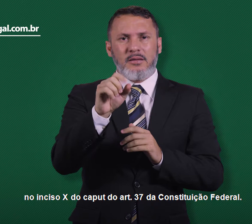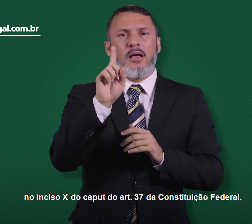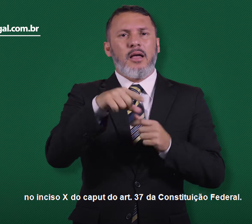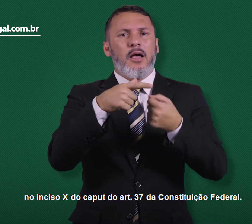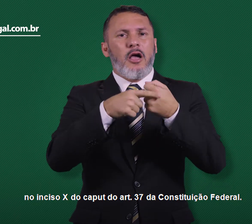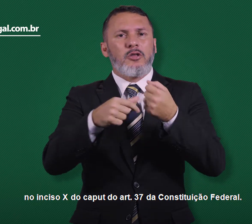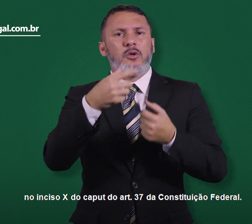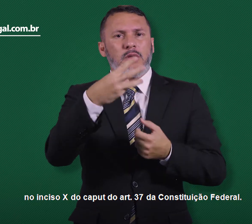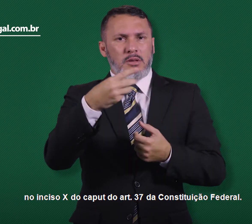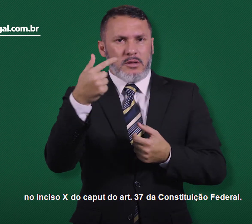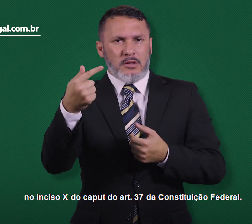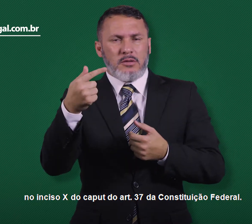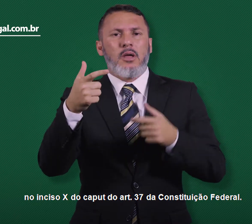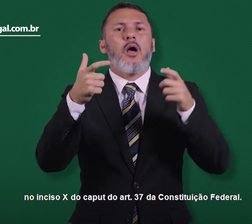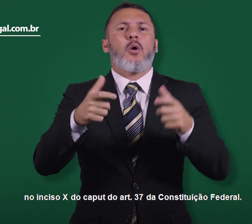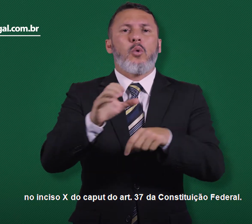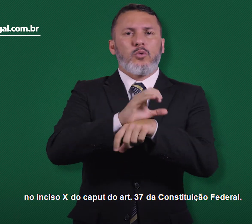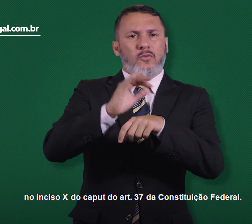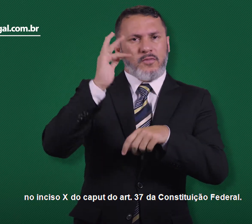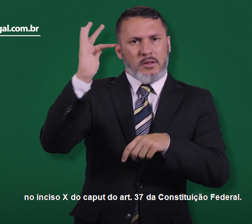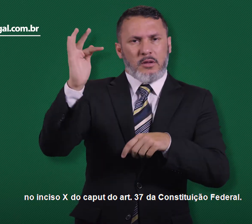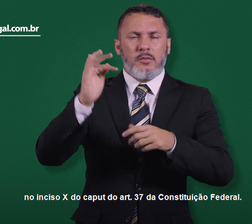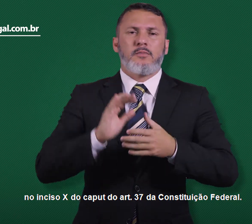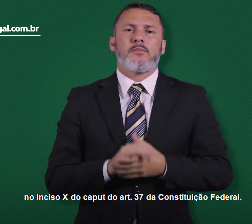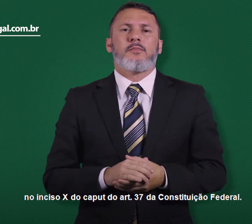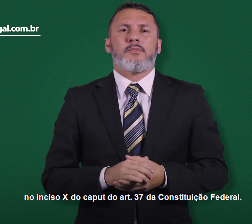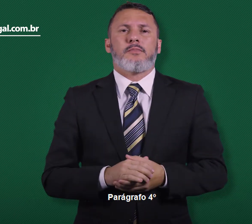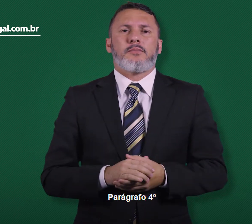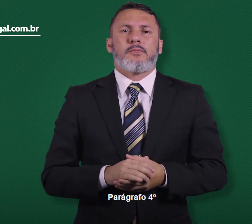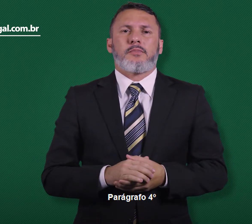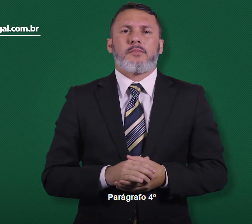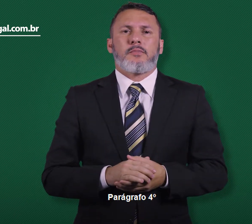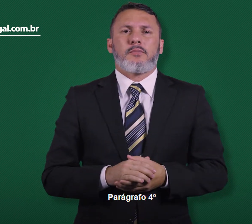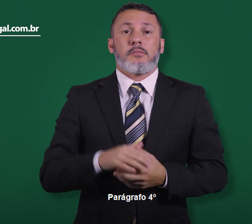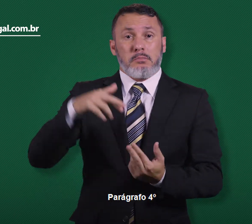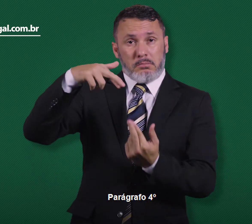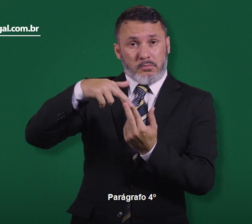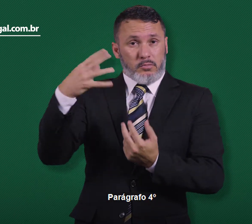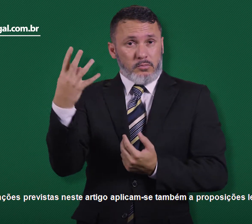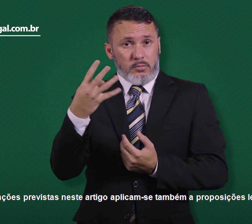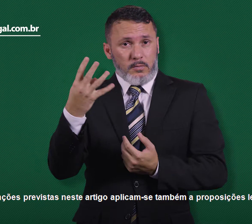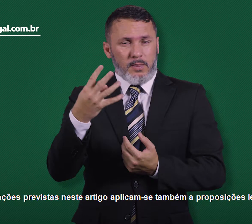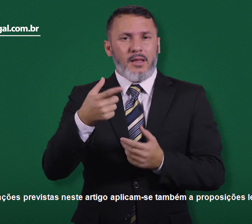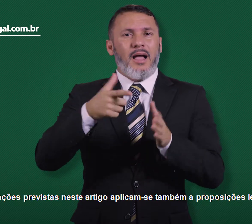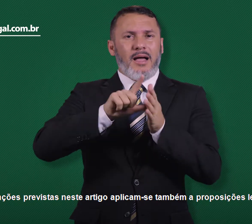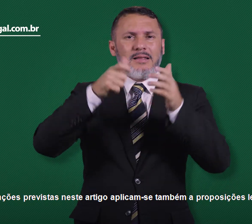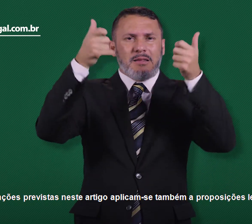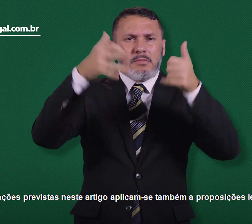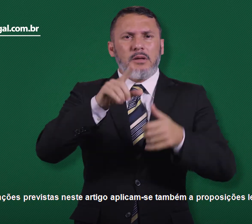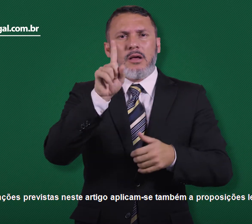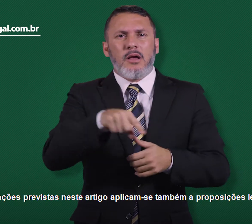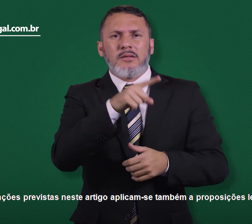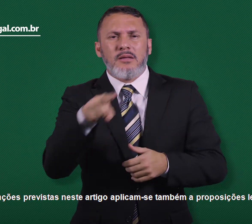artigo 37 da Constituição Federal. Parágrafo 4º. As vedações previstas neste